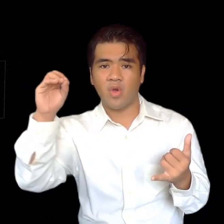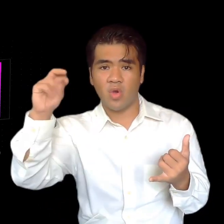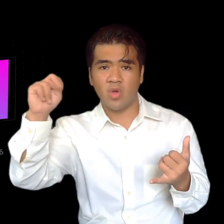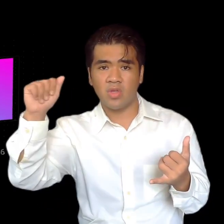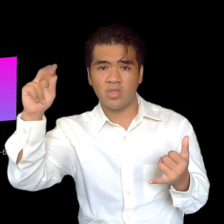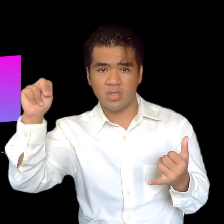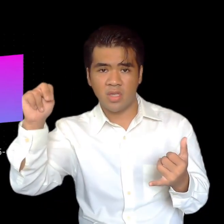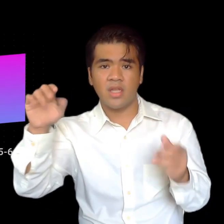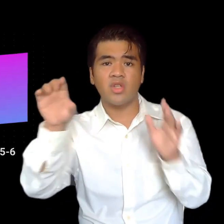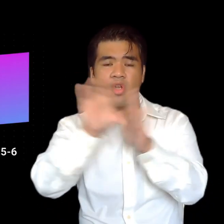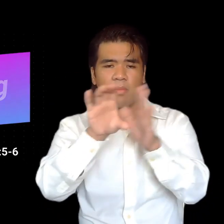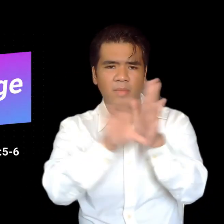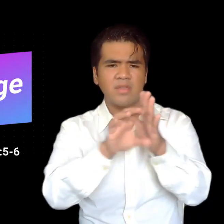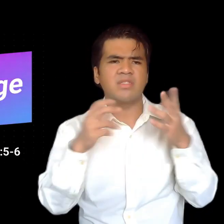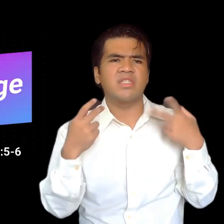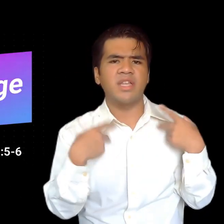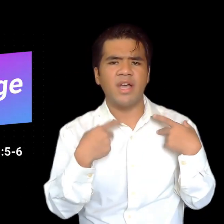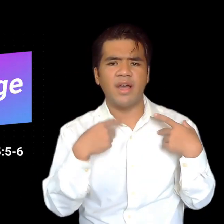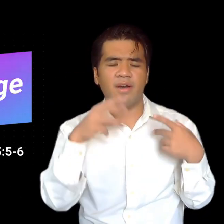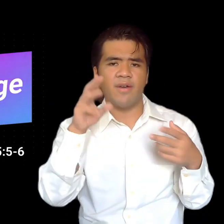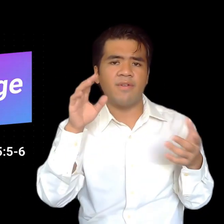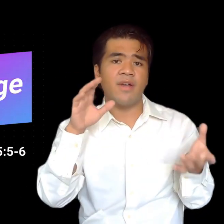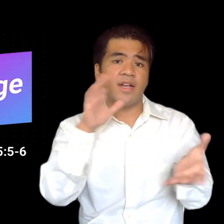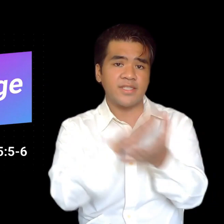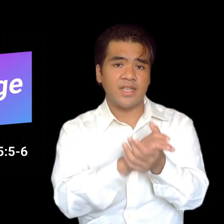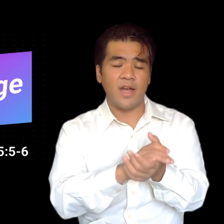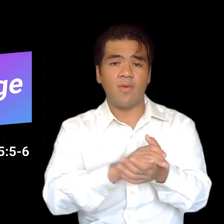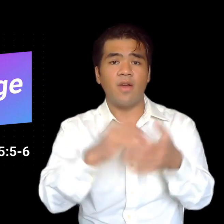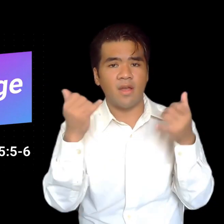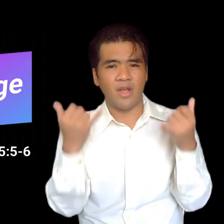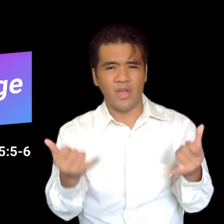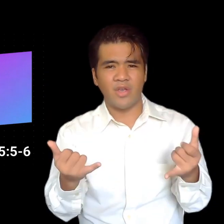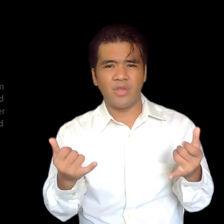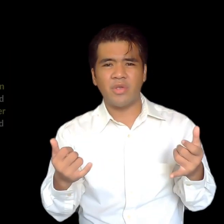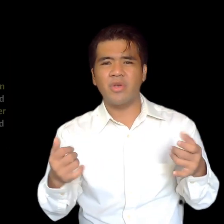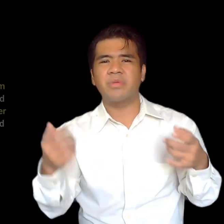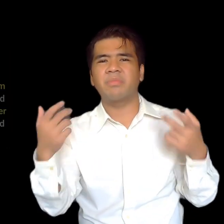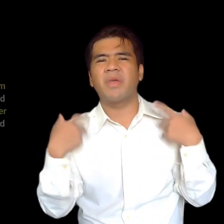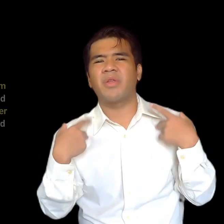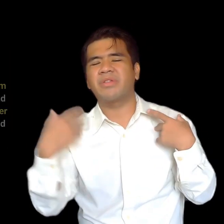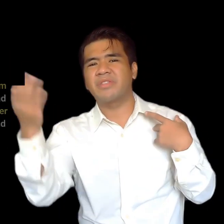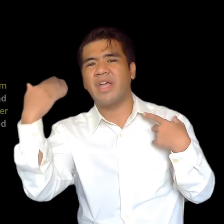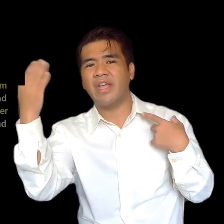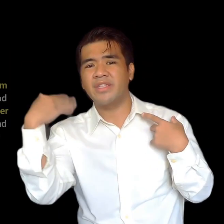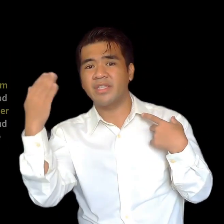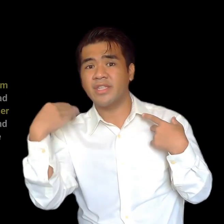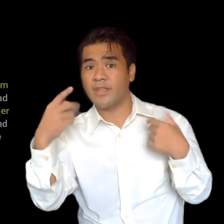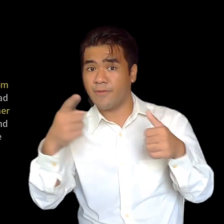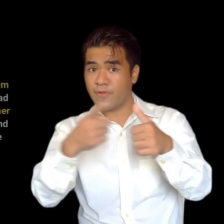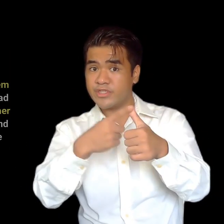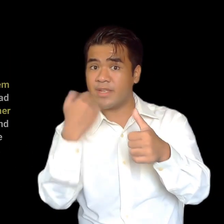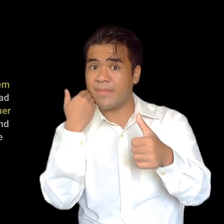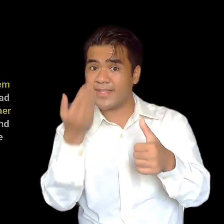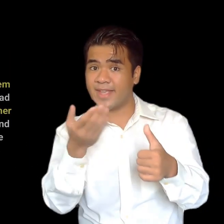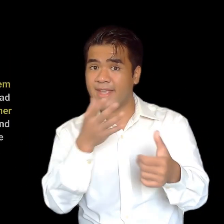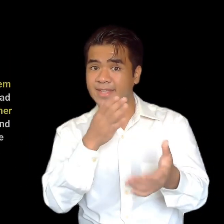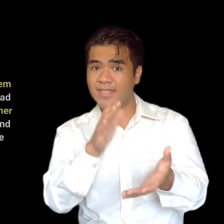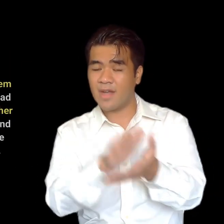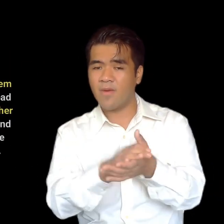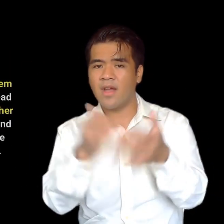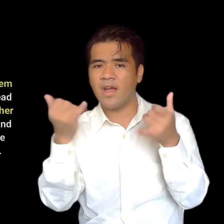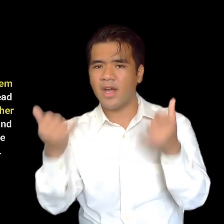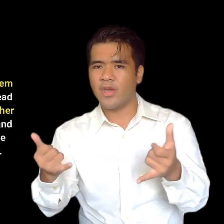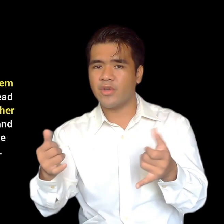kasi sa ancient Israel ay mayroon silang tinatawag na levirate marriage, kung saan ang kapatid ng isang lalaking namatay na